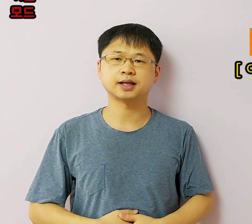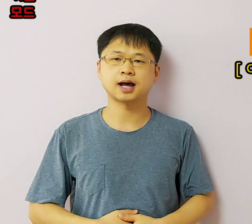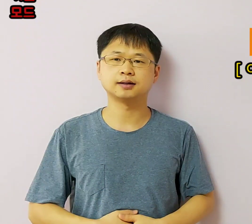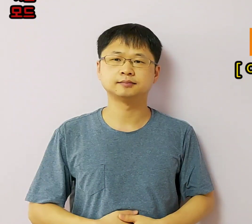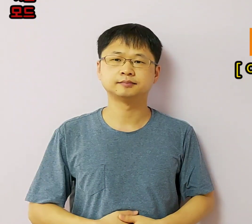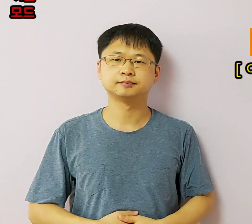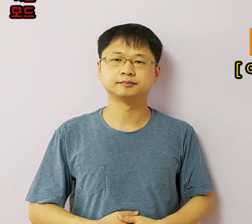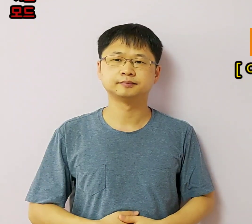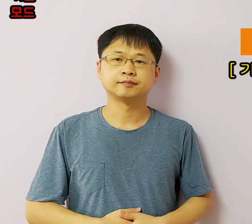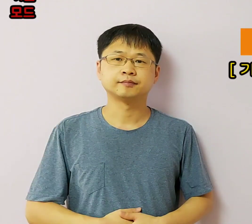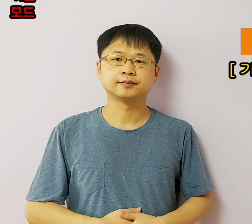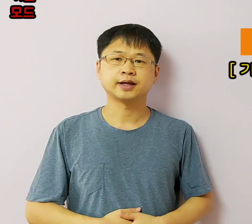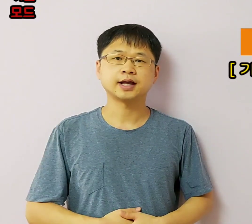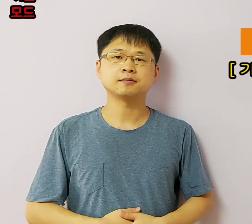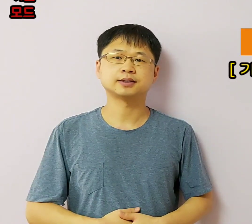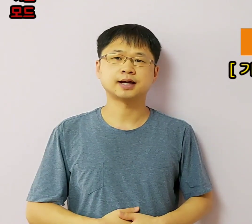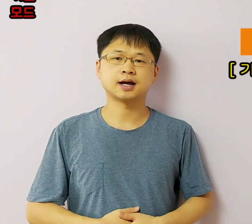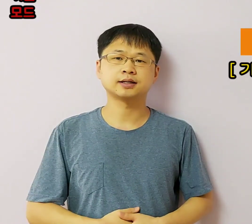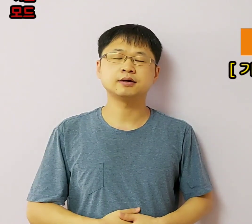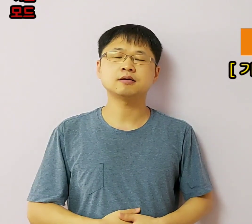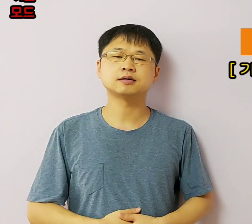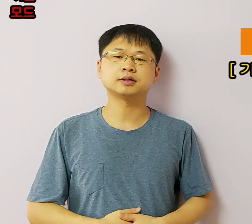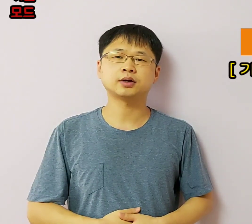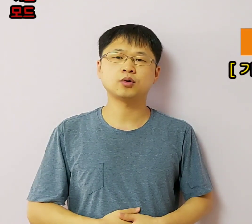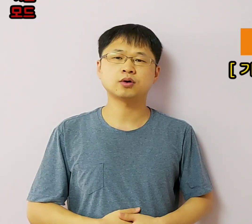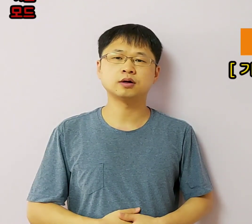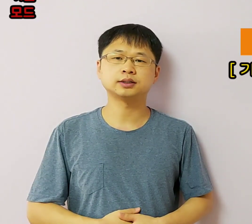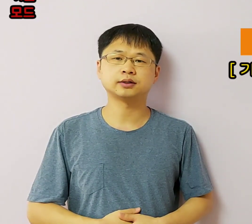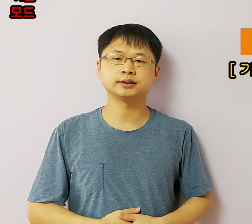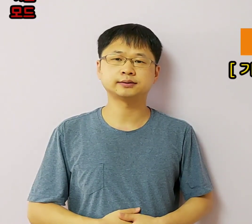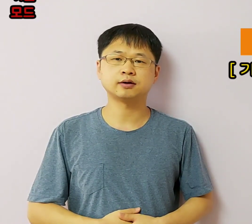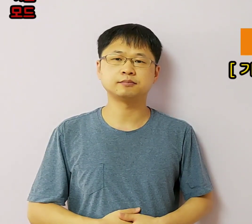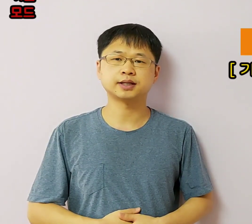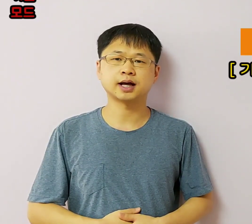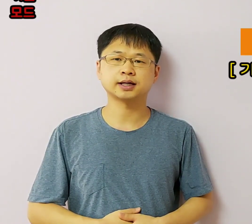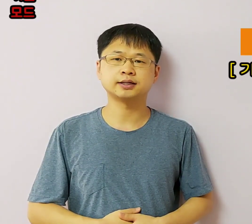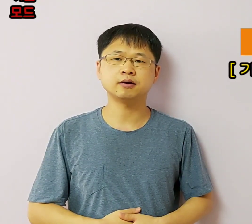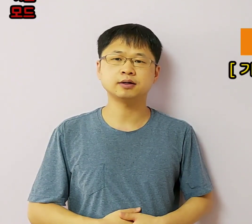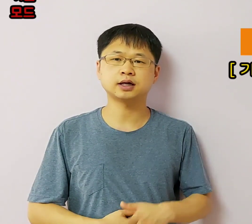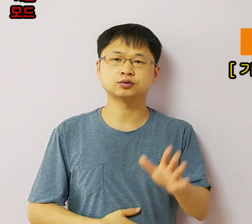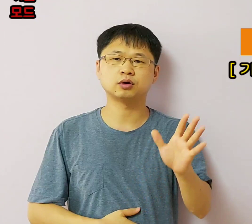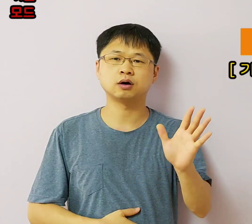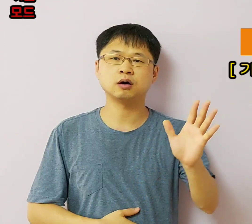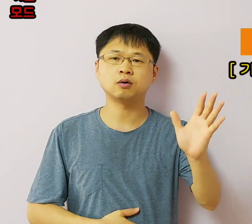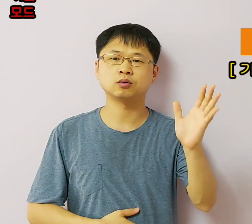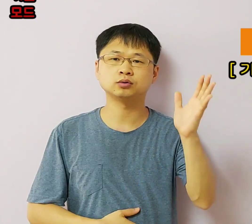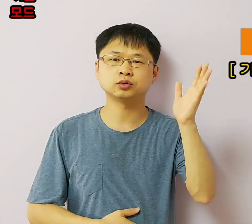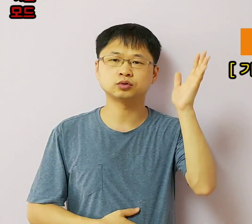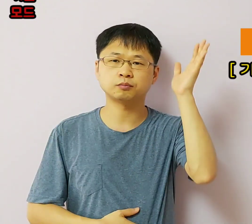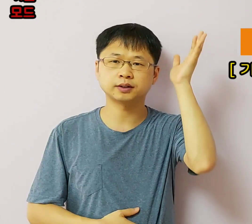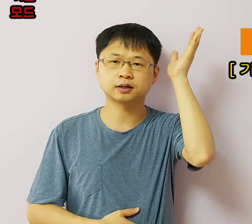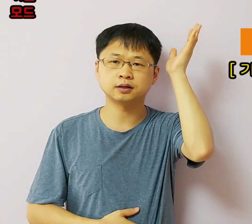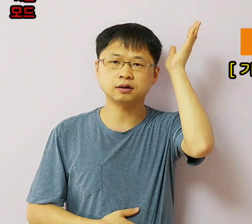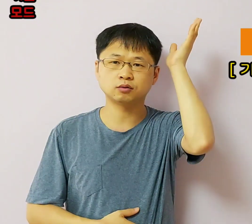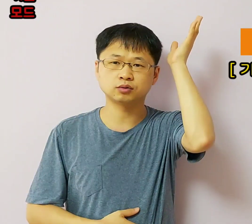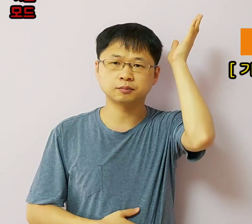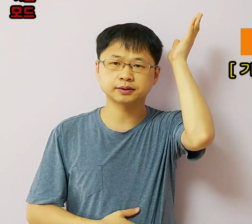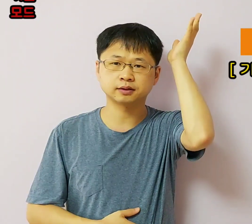됩니다. 네, 다음 가사 기억 그대로 거기 서 있어입니다. 기억이란 수어, 오른손 손바닥을 얼굴